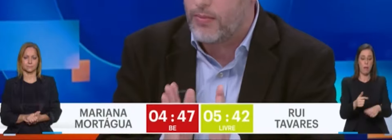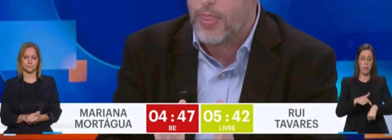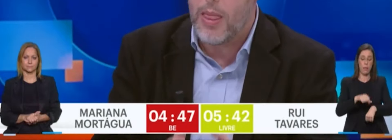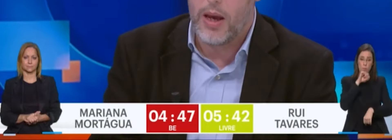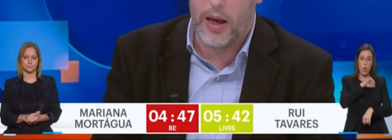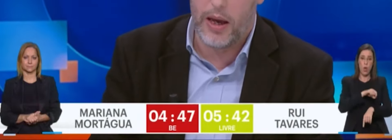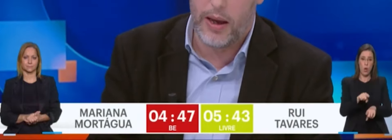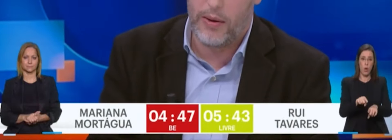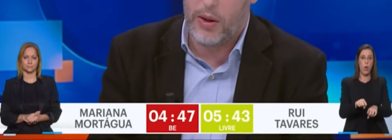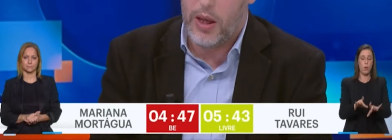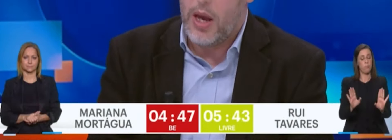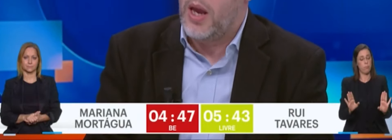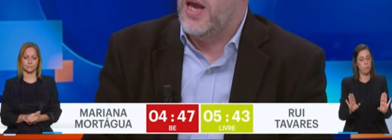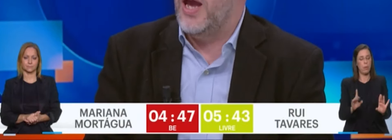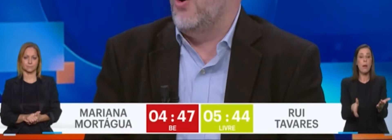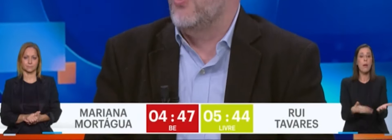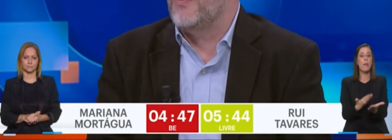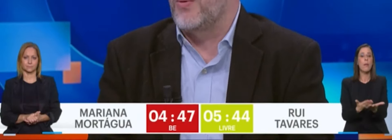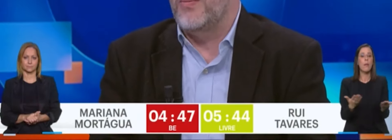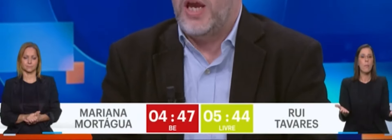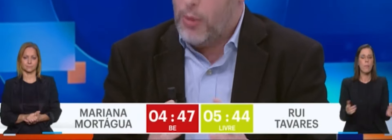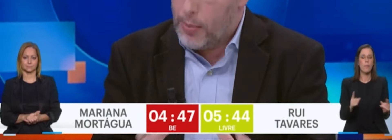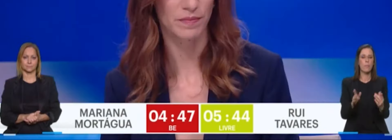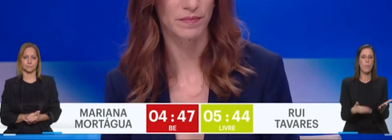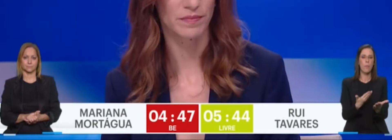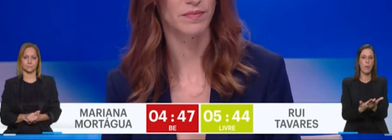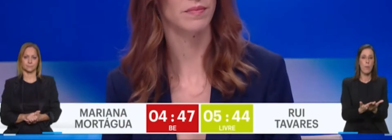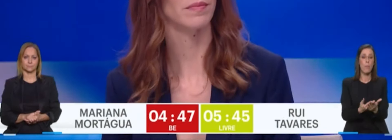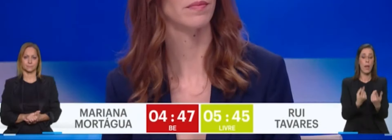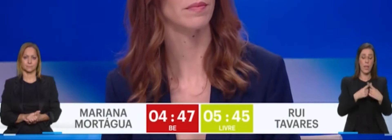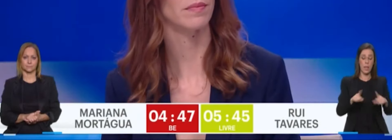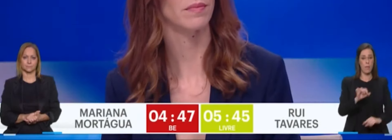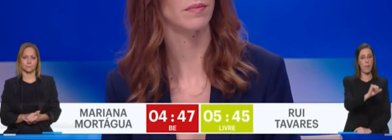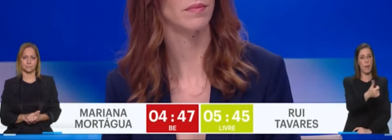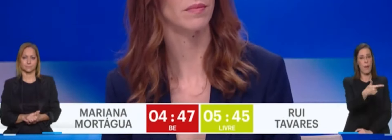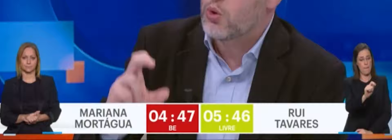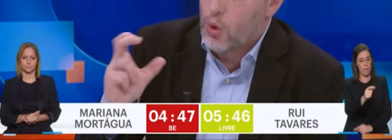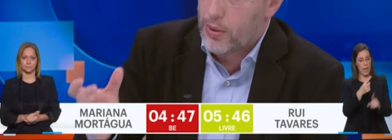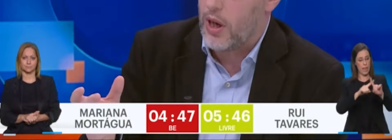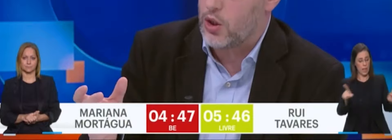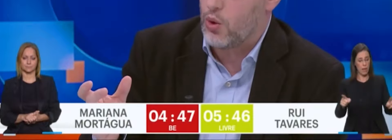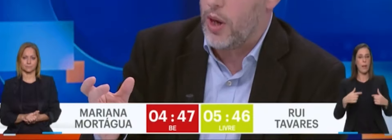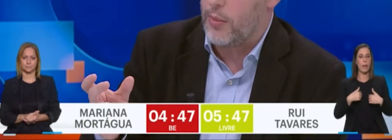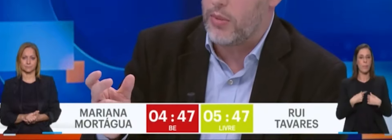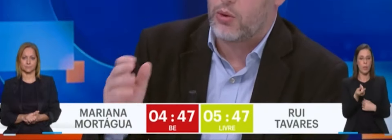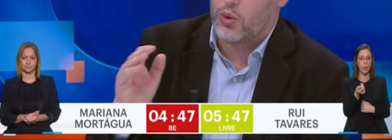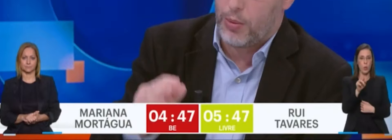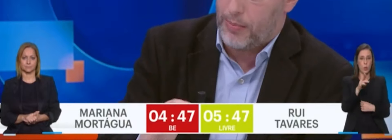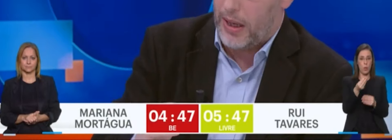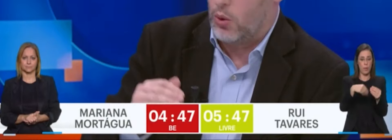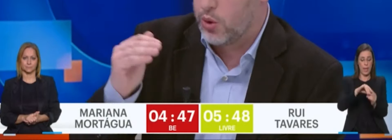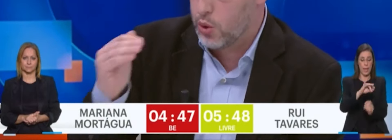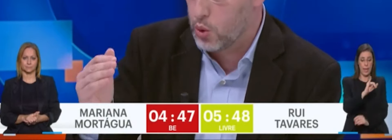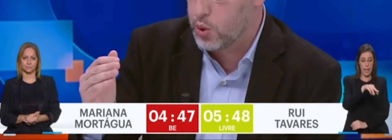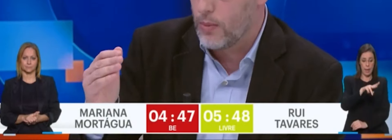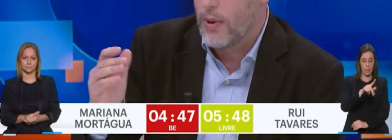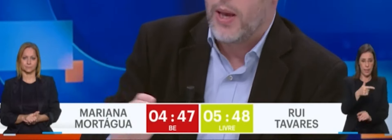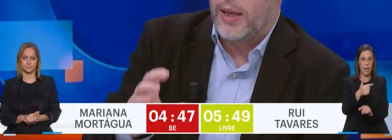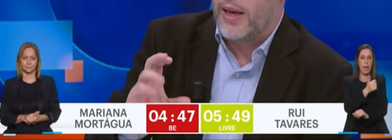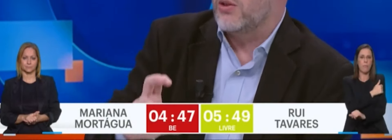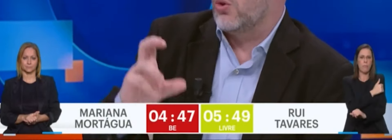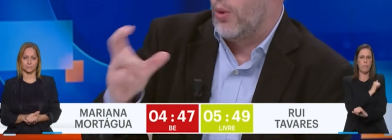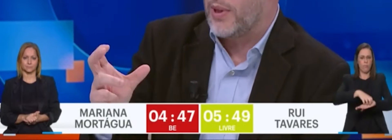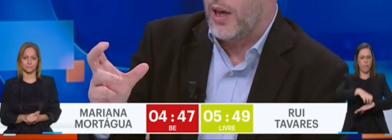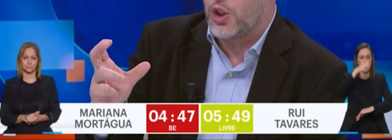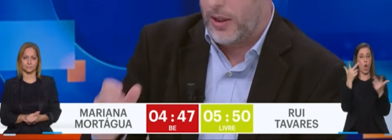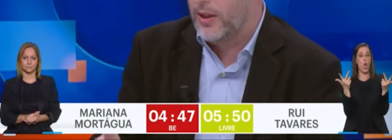tempo eh e que é uma proposta diferente do bloco é uma proposta diferente do bloco é de ter uma sobretaxa do imt sobre prédios de luxo